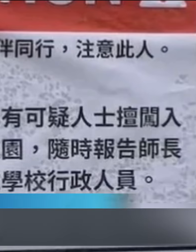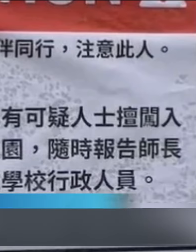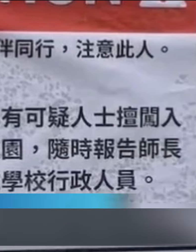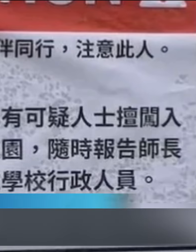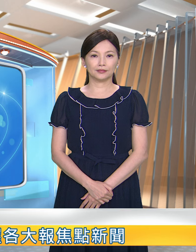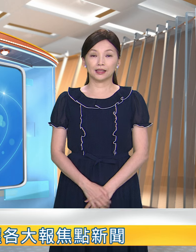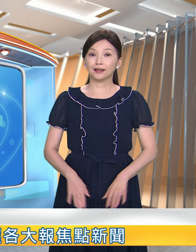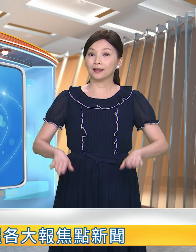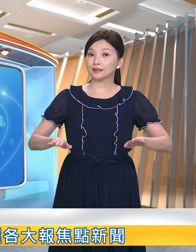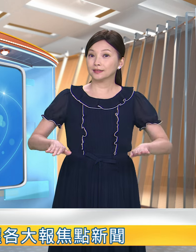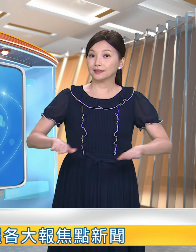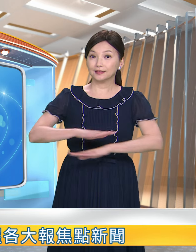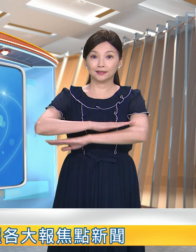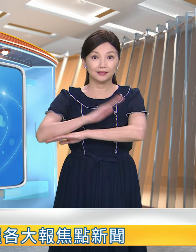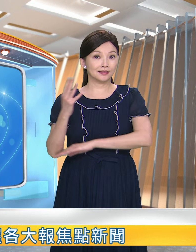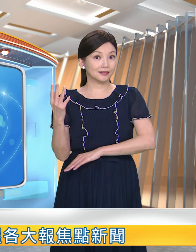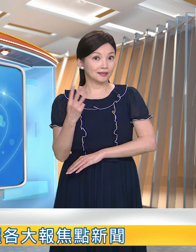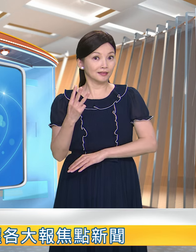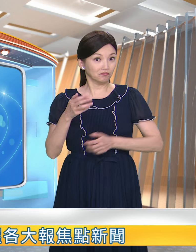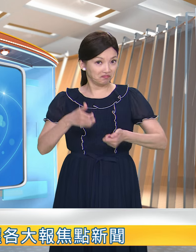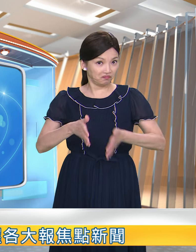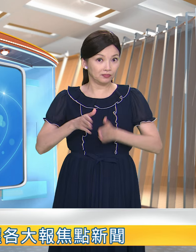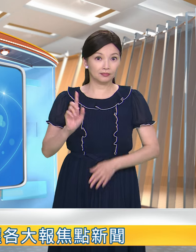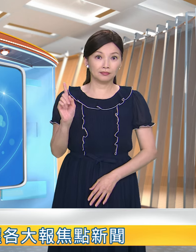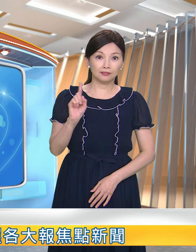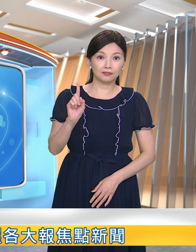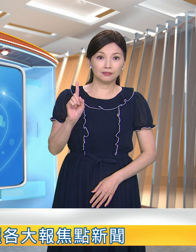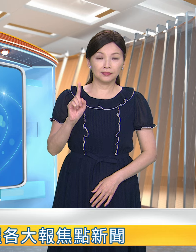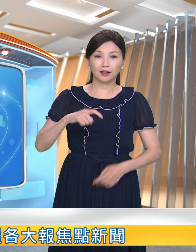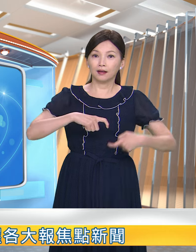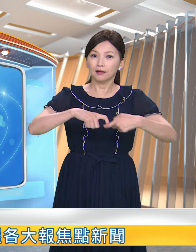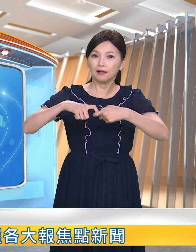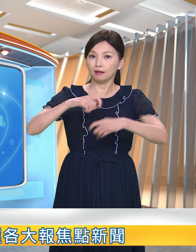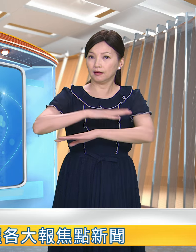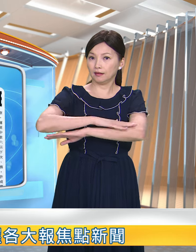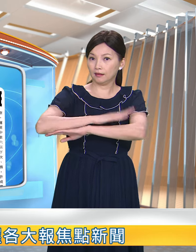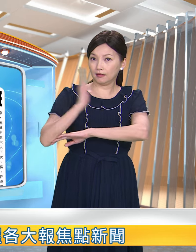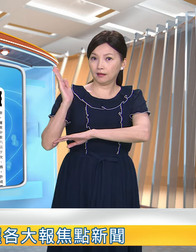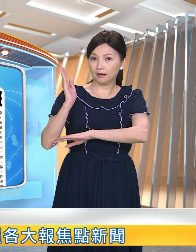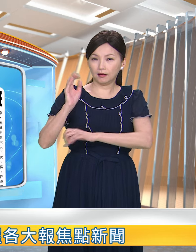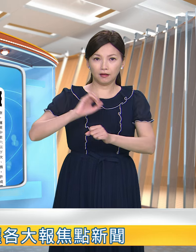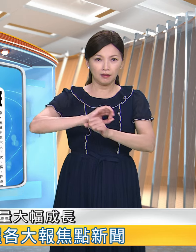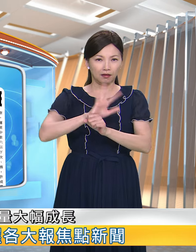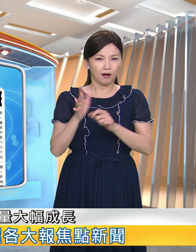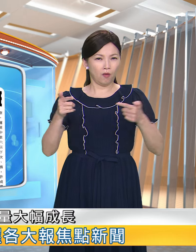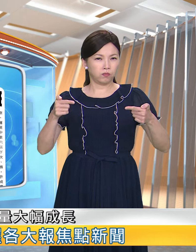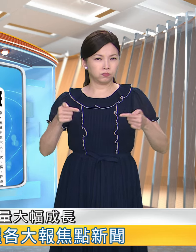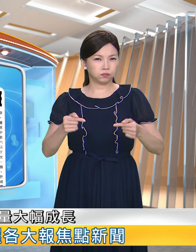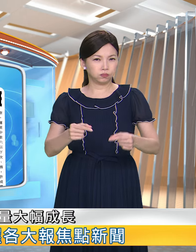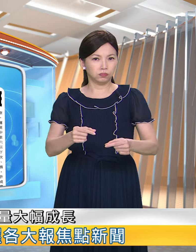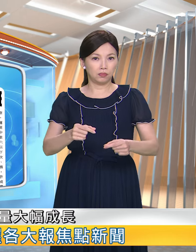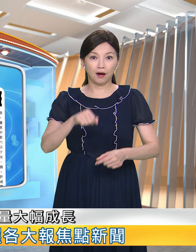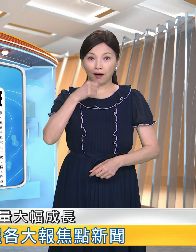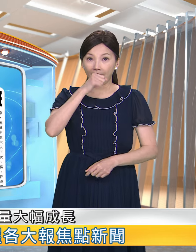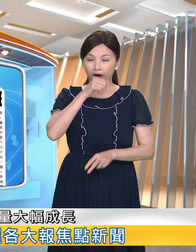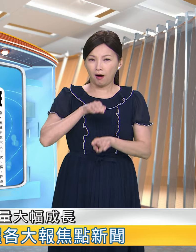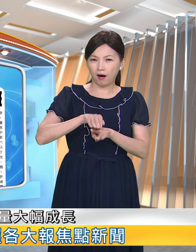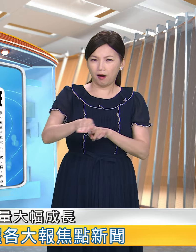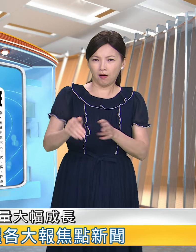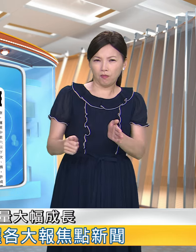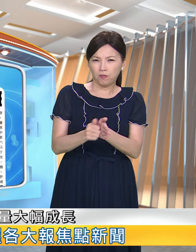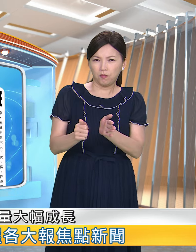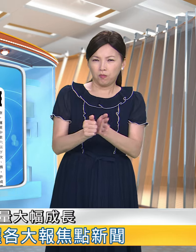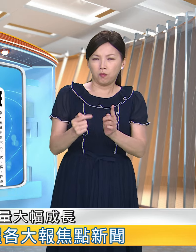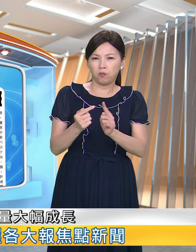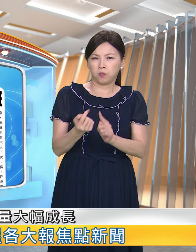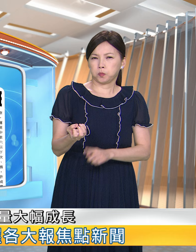道。 读报时间来看到，联合报提到了疫后台湾高铁运量大幅